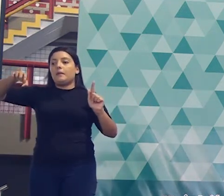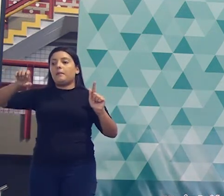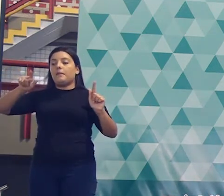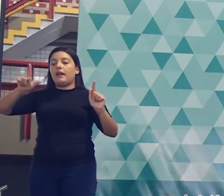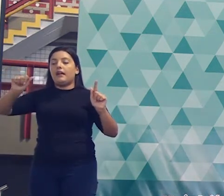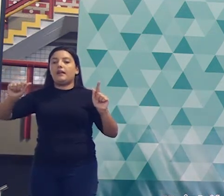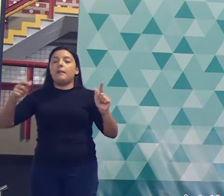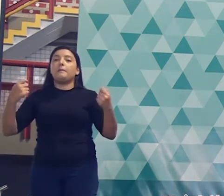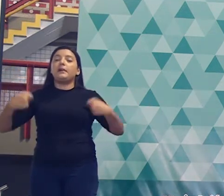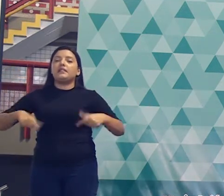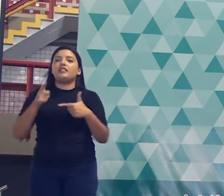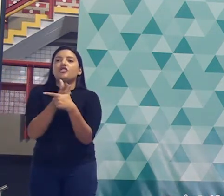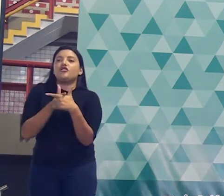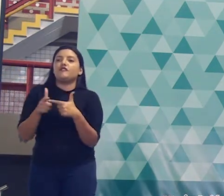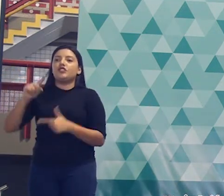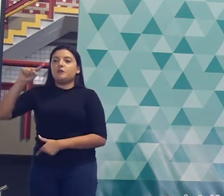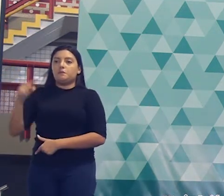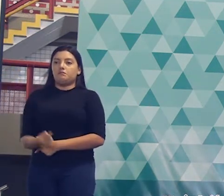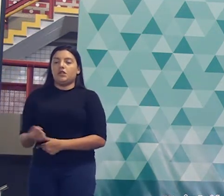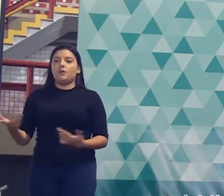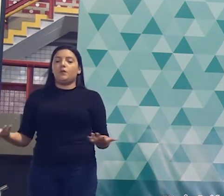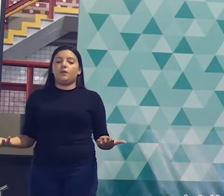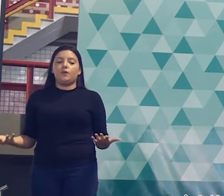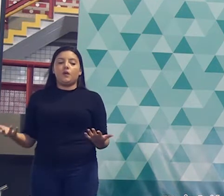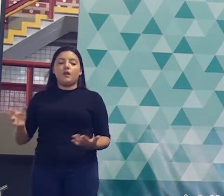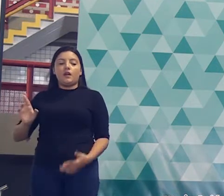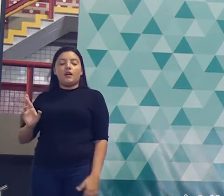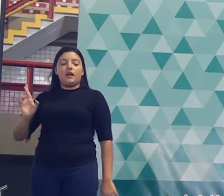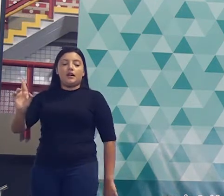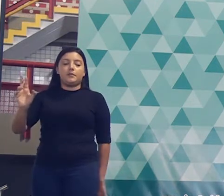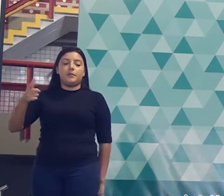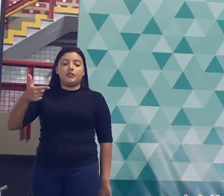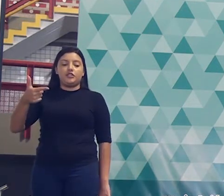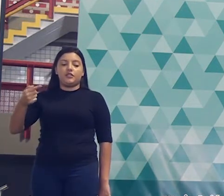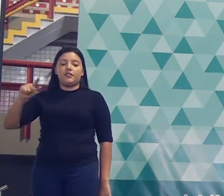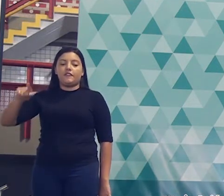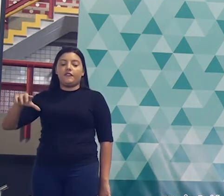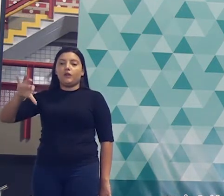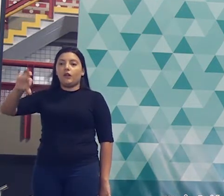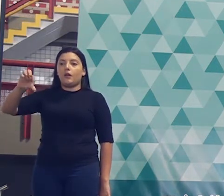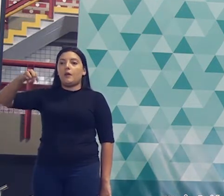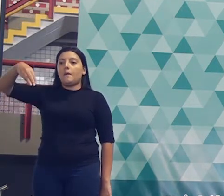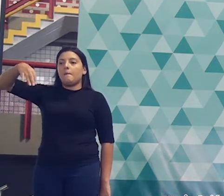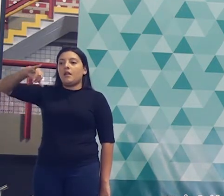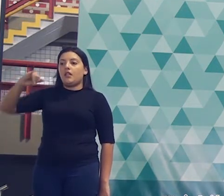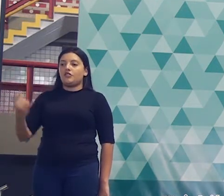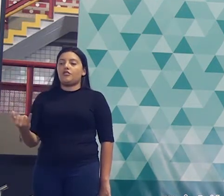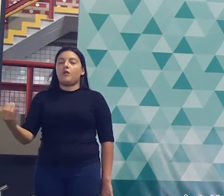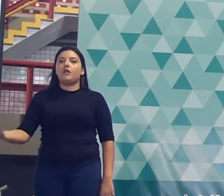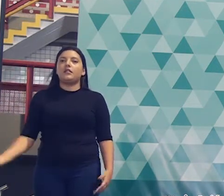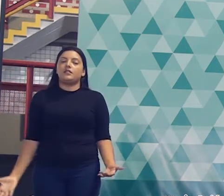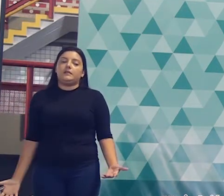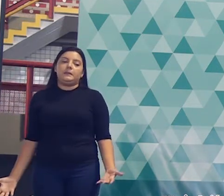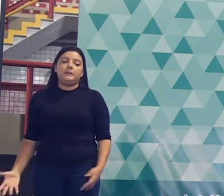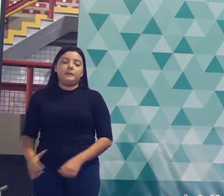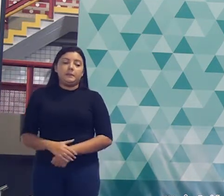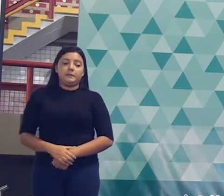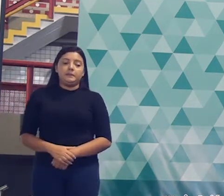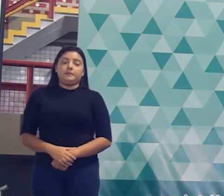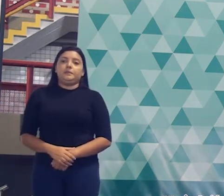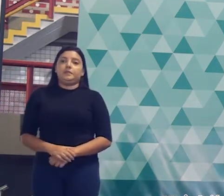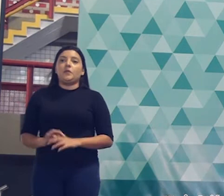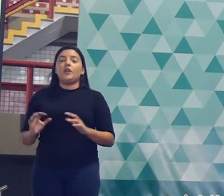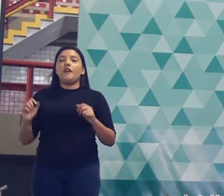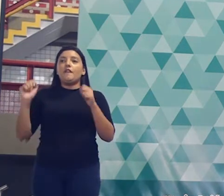vou dividir por 1000. Então dá aproximadamente 17,9 megajoules. Agora, tudo